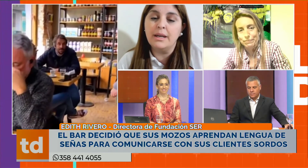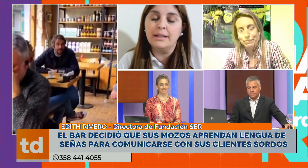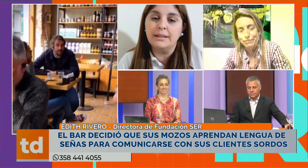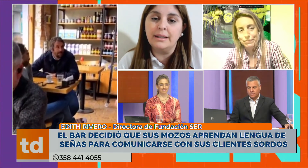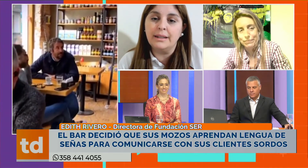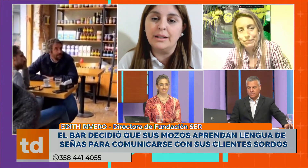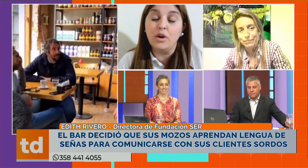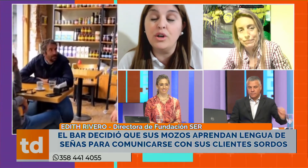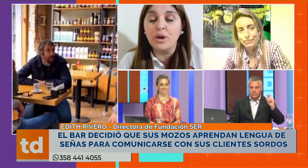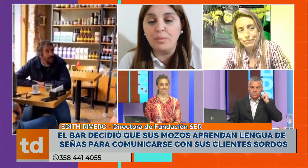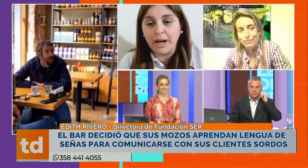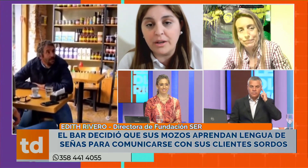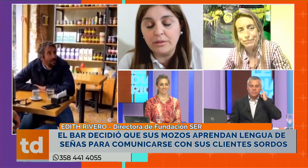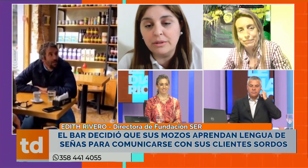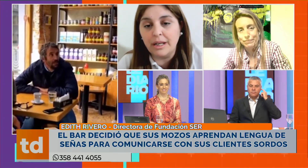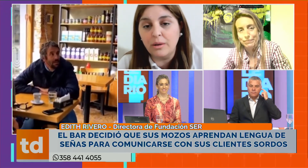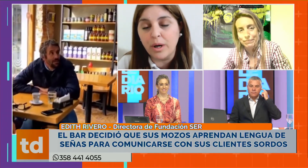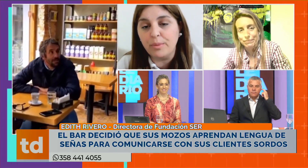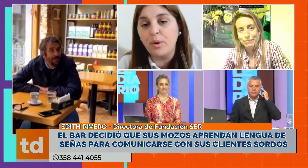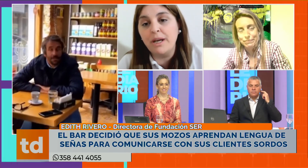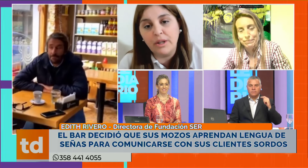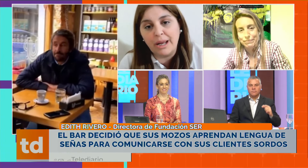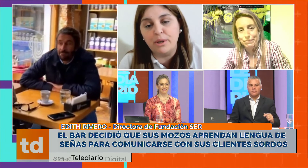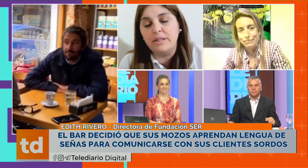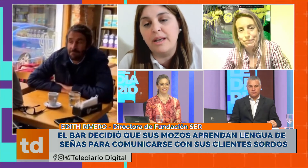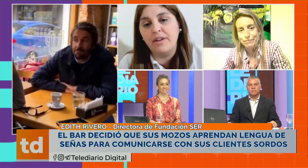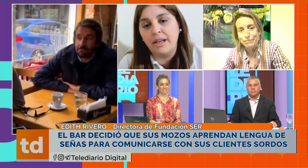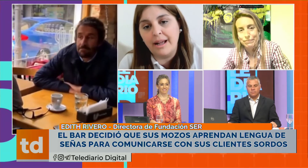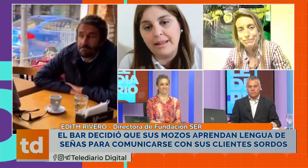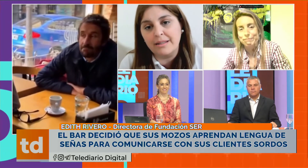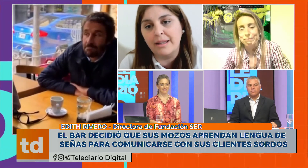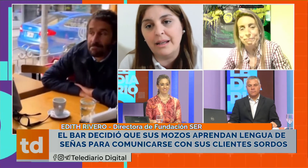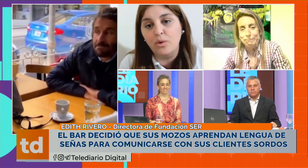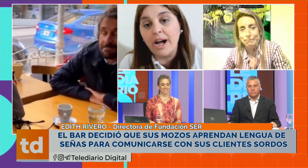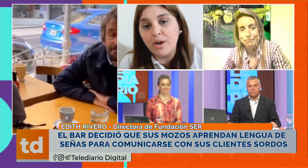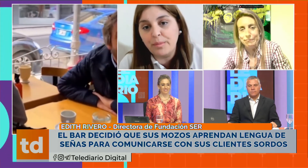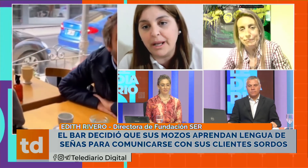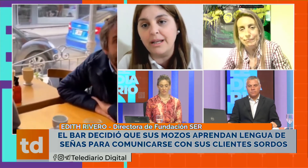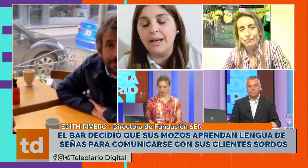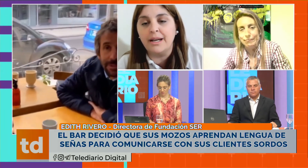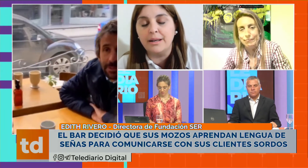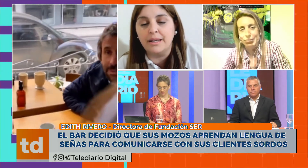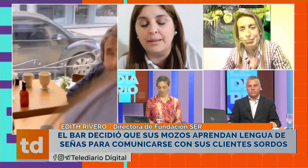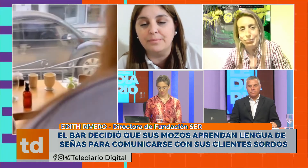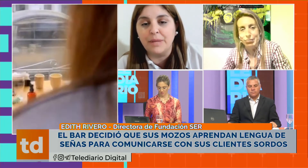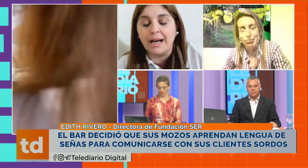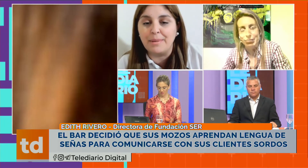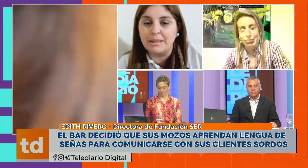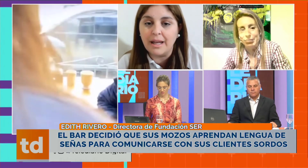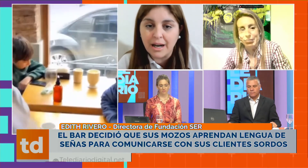También hoy nos convocaron del cuerpo de bomberos, de la Policía Federal, de allá de Lugano, para ir a